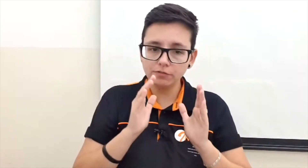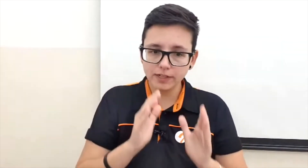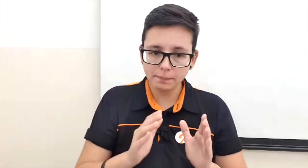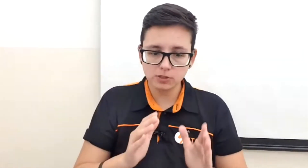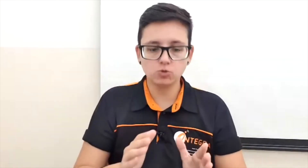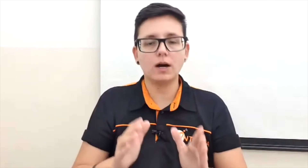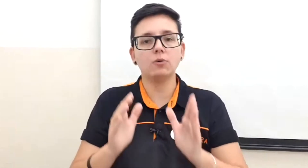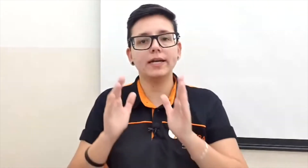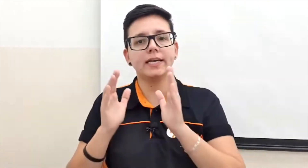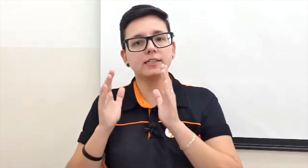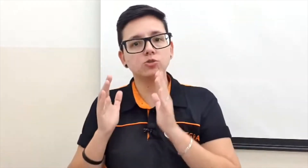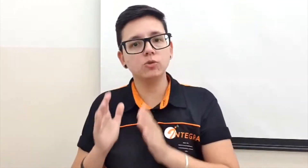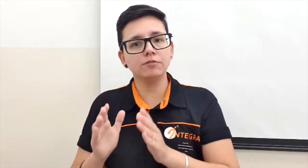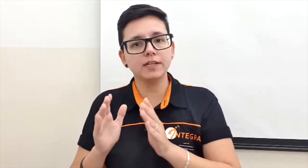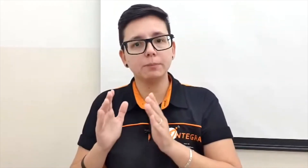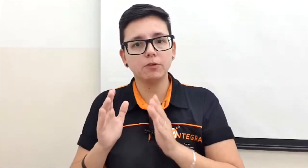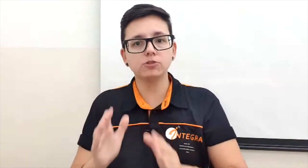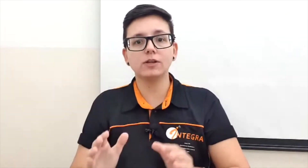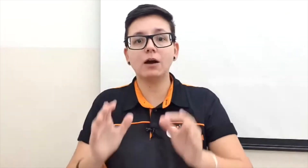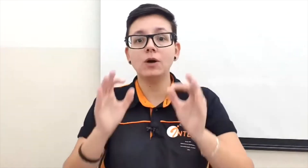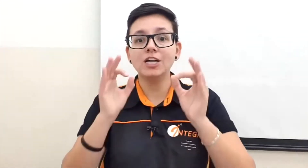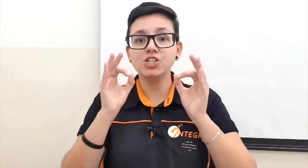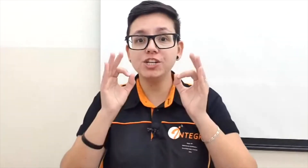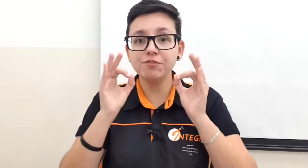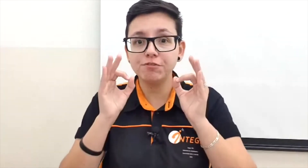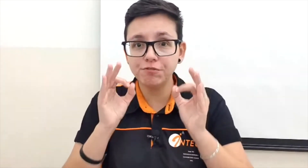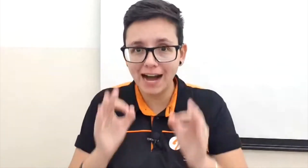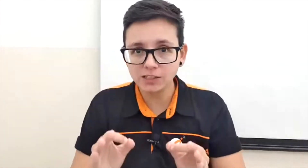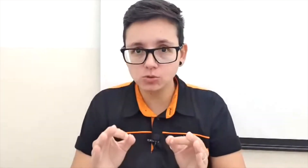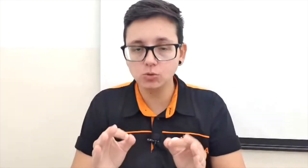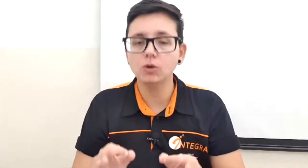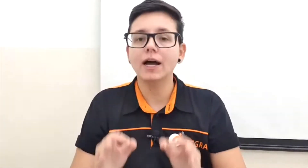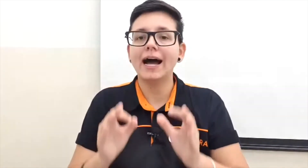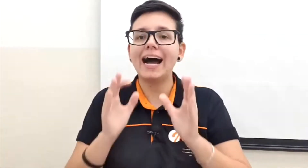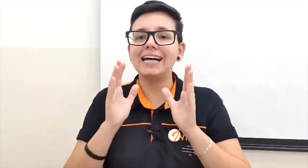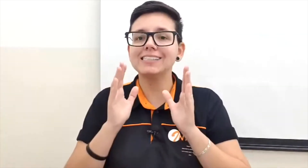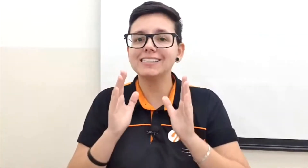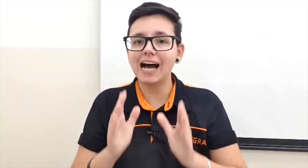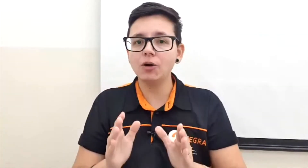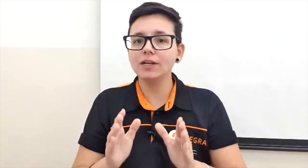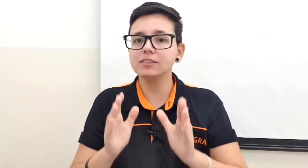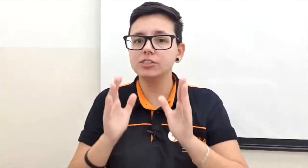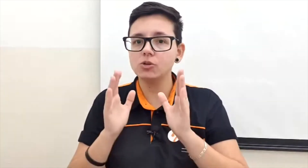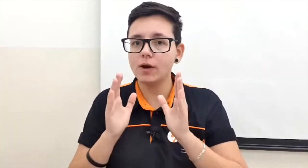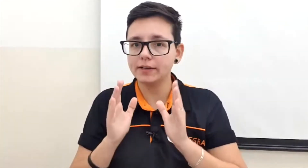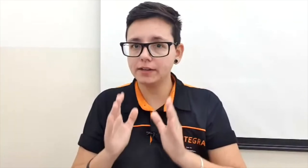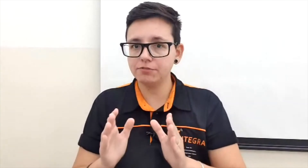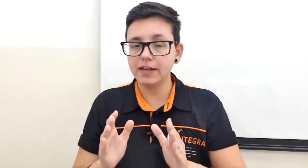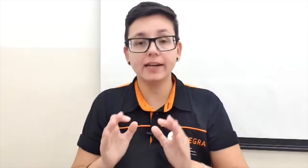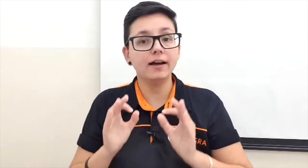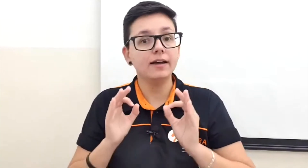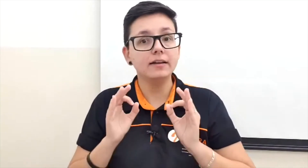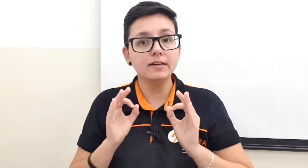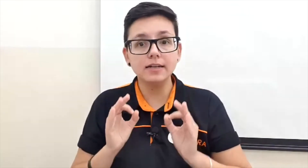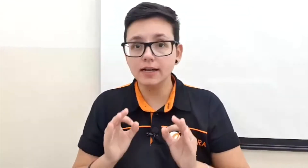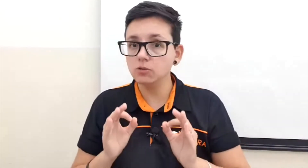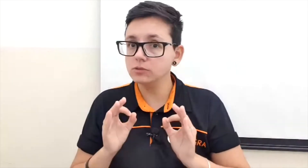vida pessoal e na sua vida profissional, de fato, as aulas de quarta-feira não